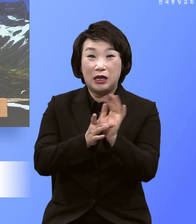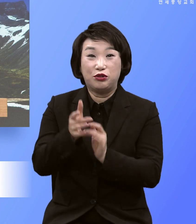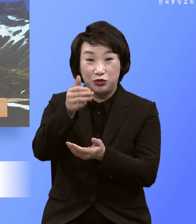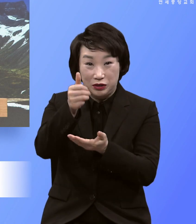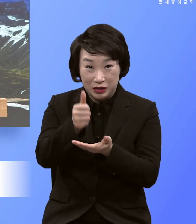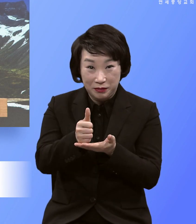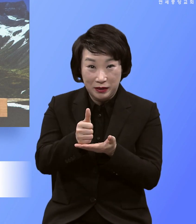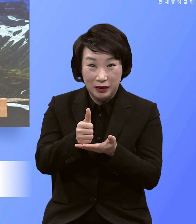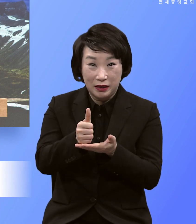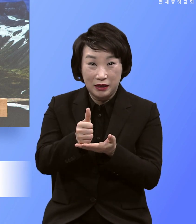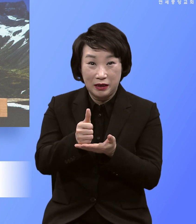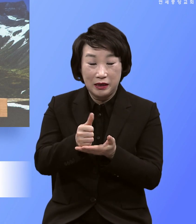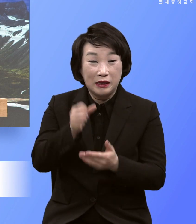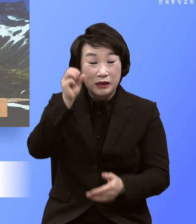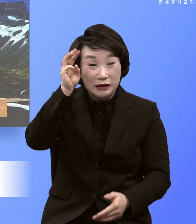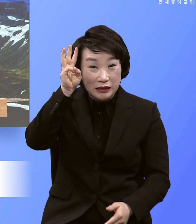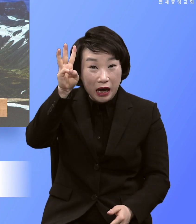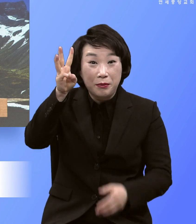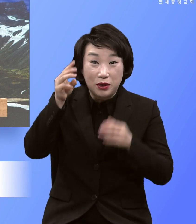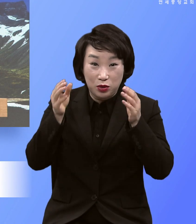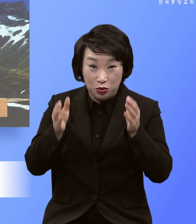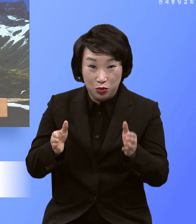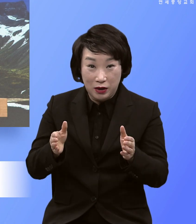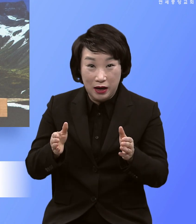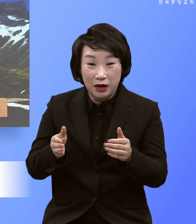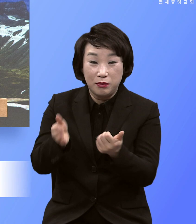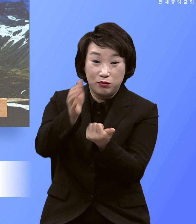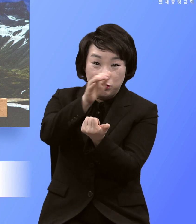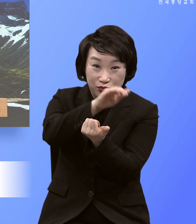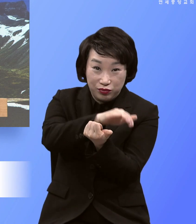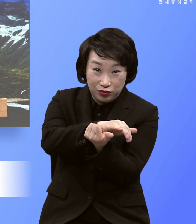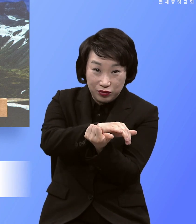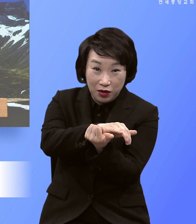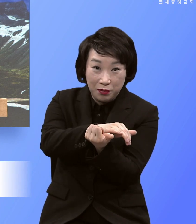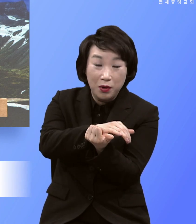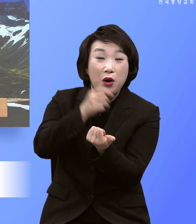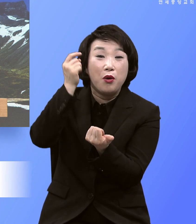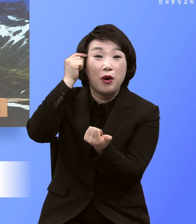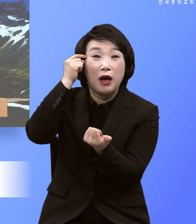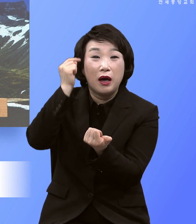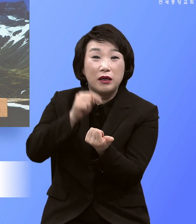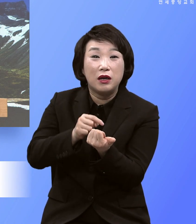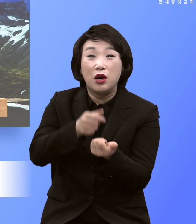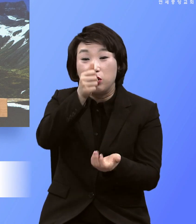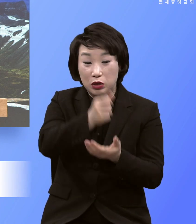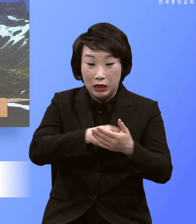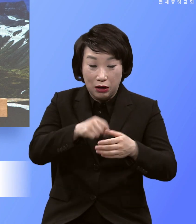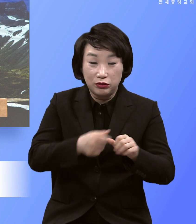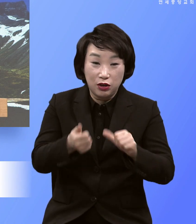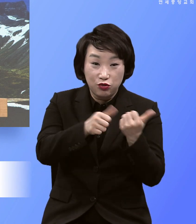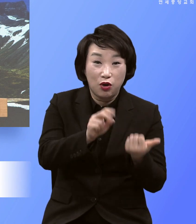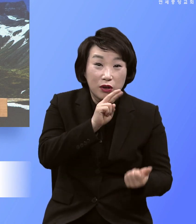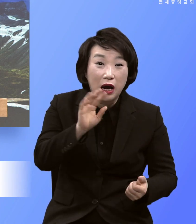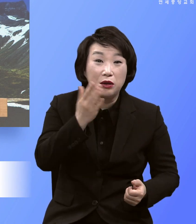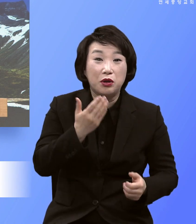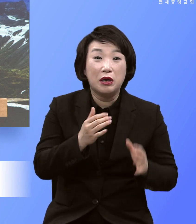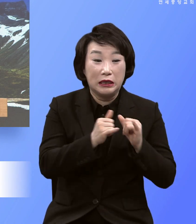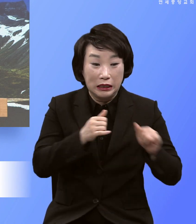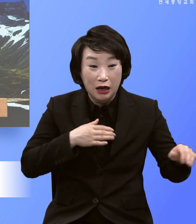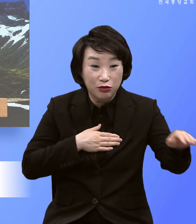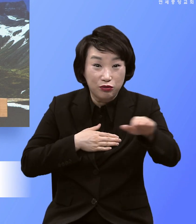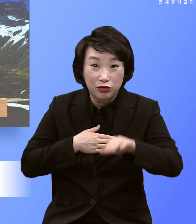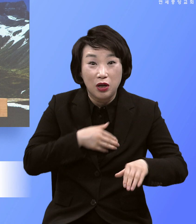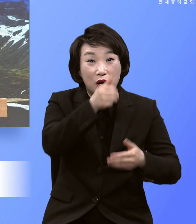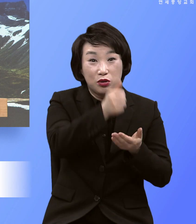예수께서 3일 동안 무덤에 묻힌 것은 죄 아래서 죽어야 하는